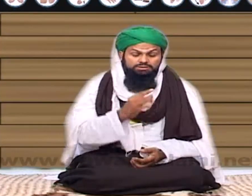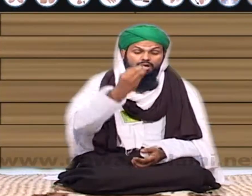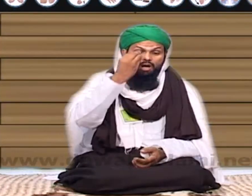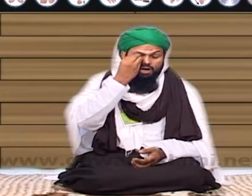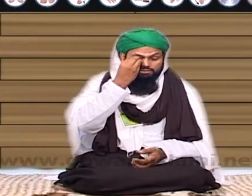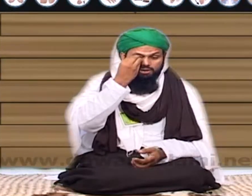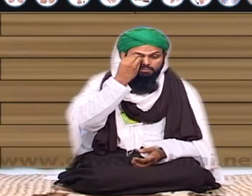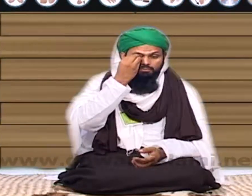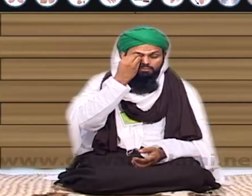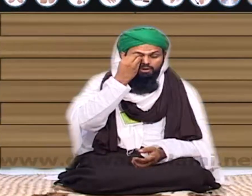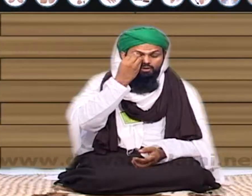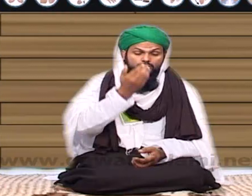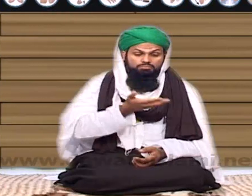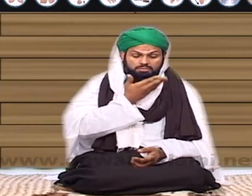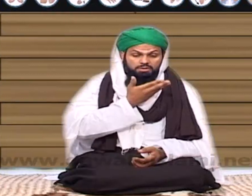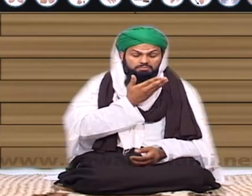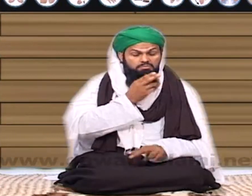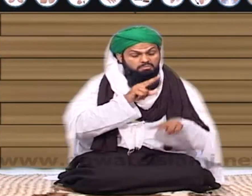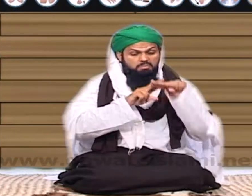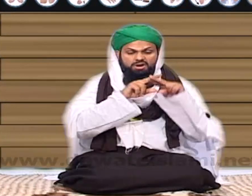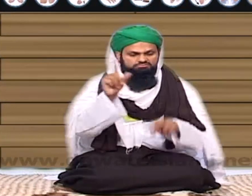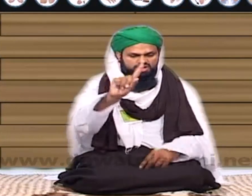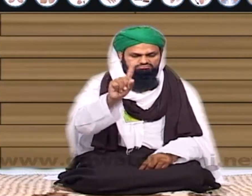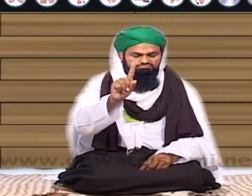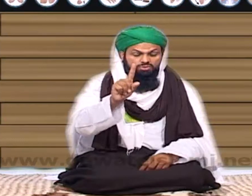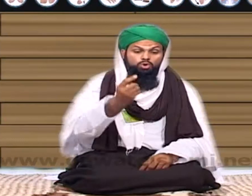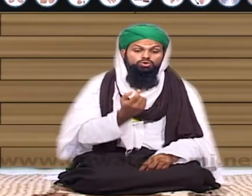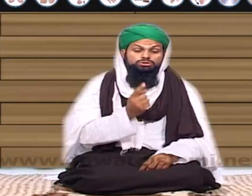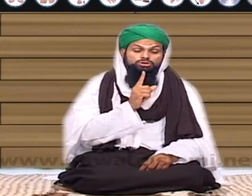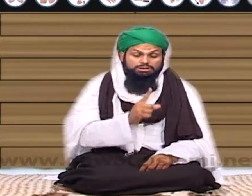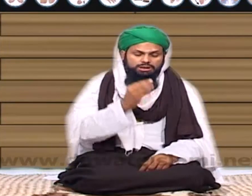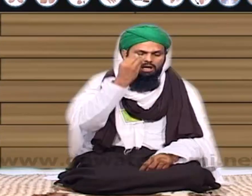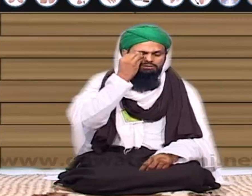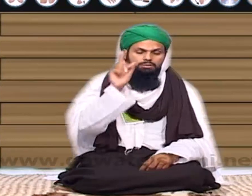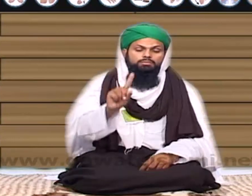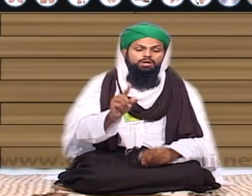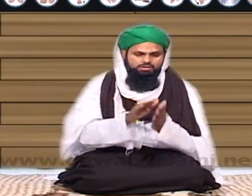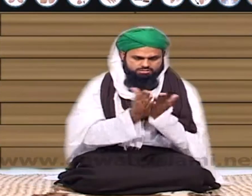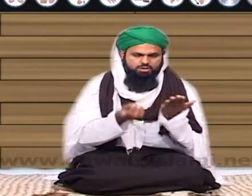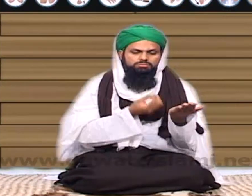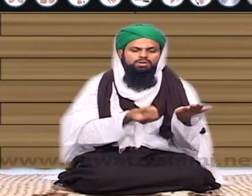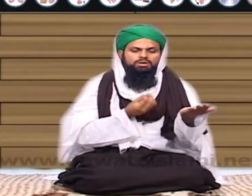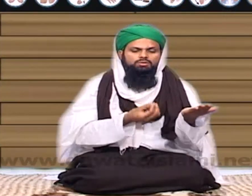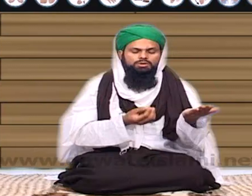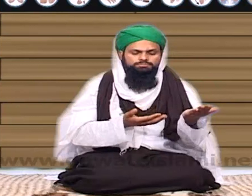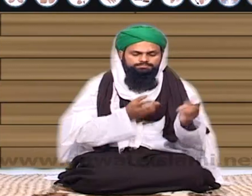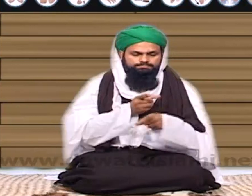قسمیں بھی کھانا منع، یعنی مال بیچتے وقت جو سچی قسمیں کھائی جاتی نا وہ بھی منع، اور یہ مطلب ہمیں درس دیا